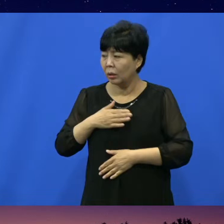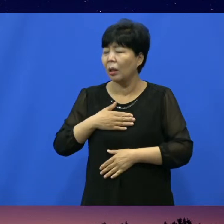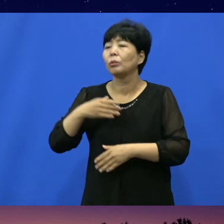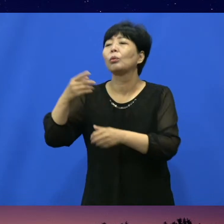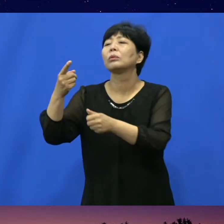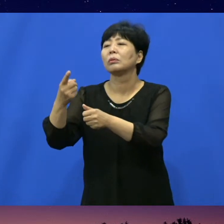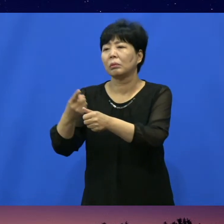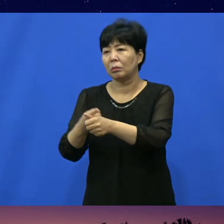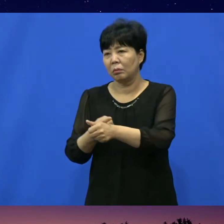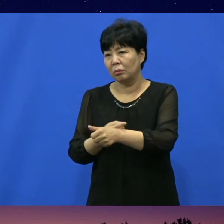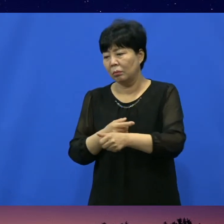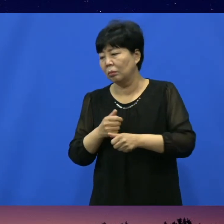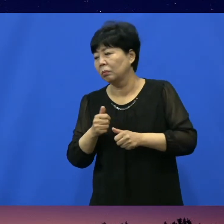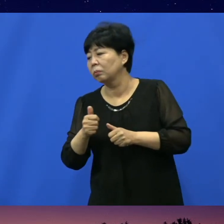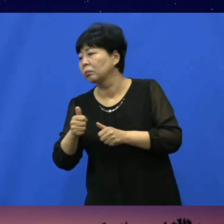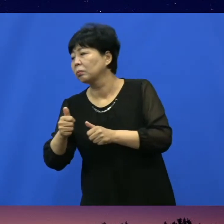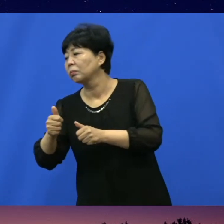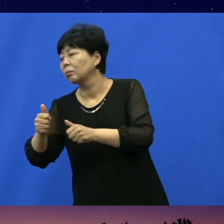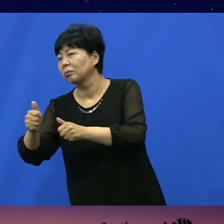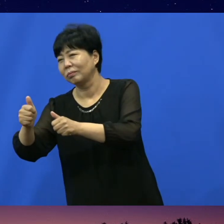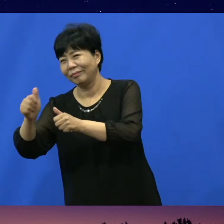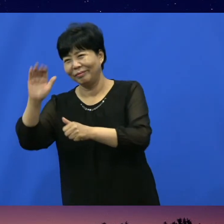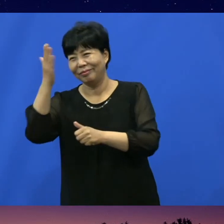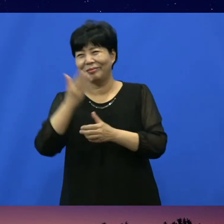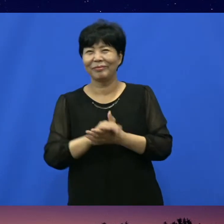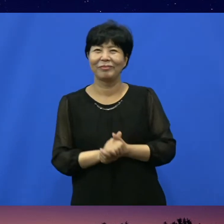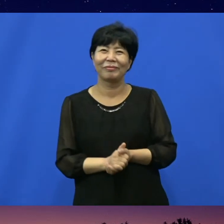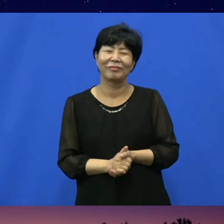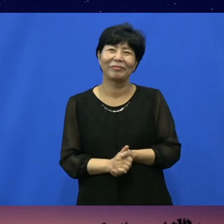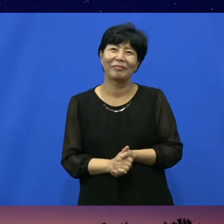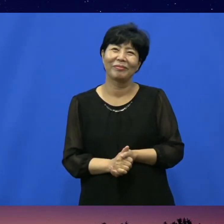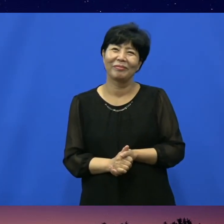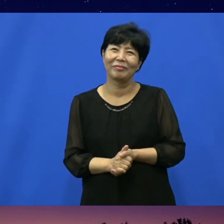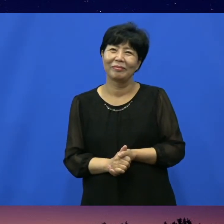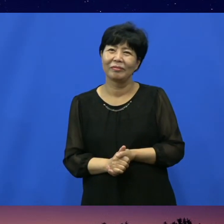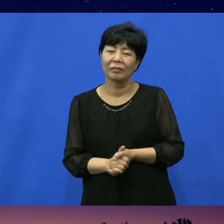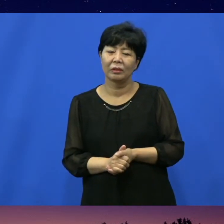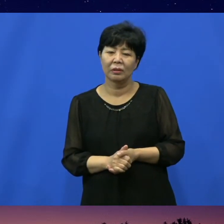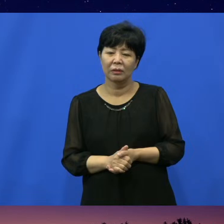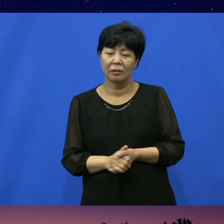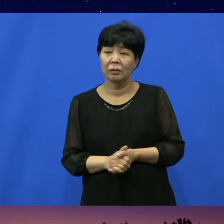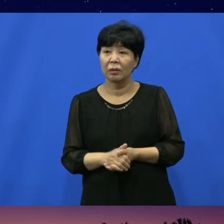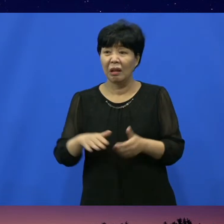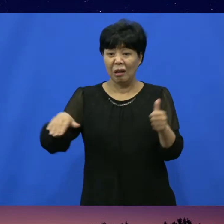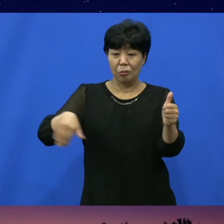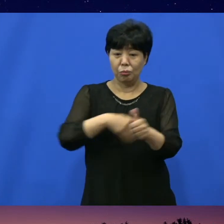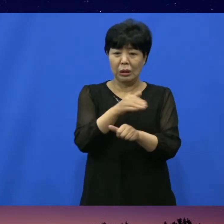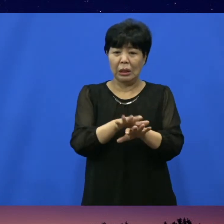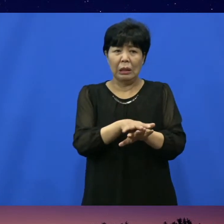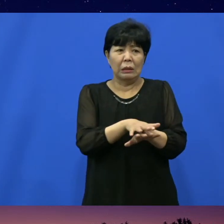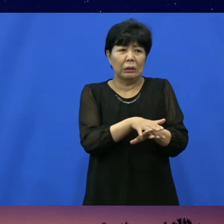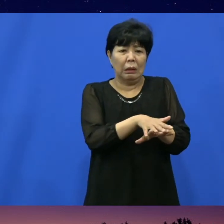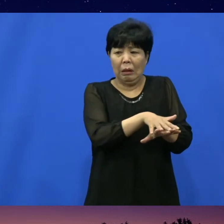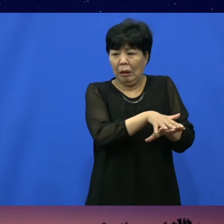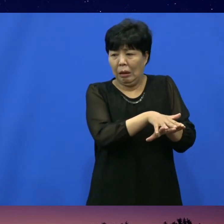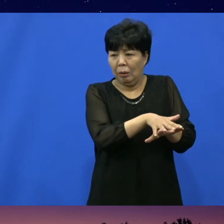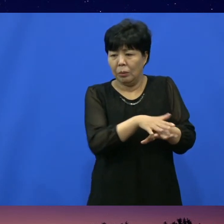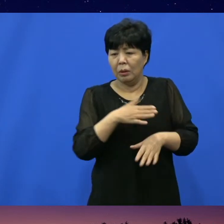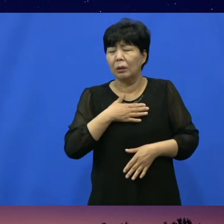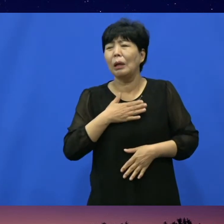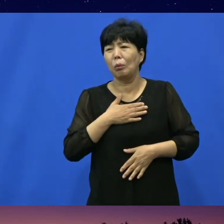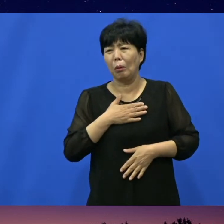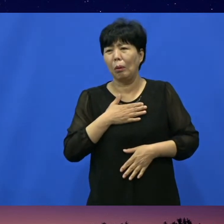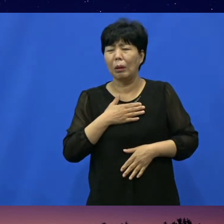안 되는 분하고 같이 앉아가지고 그 부분은 싸늘해요. 그 부분. 여러분 옆에 기도 뜨겁게 하는 분들이 있으면 느낌이